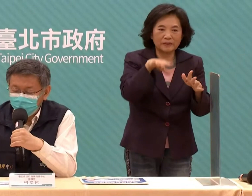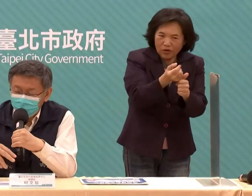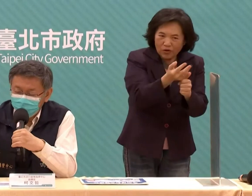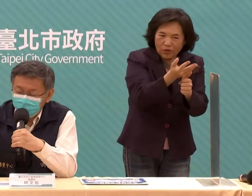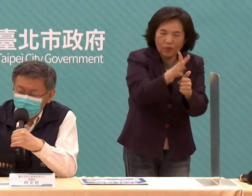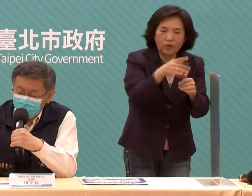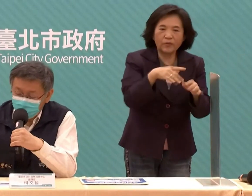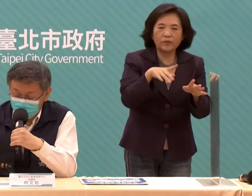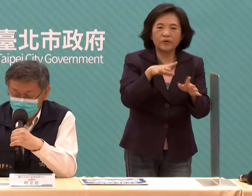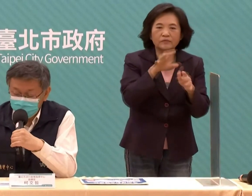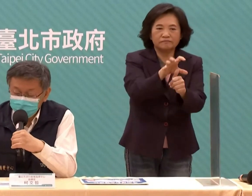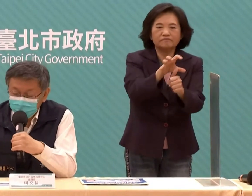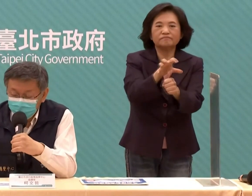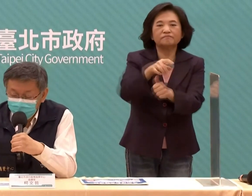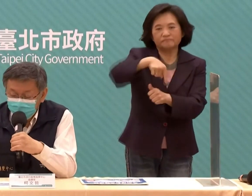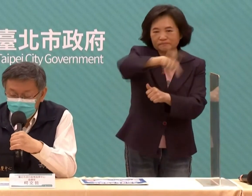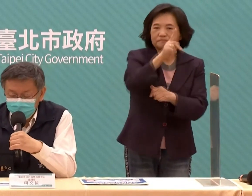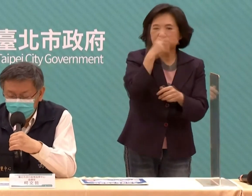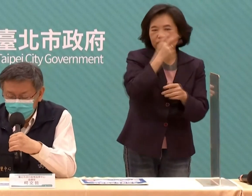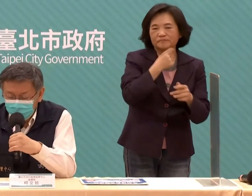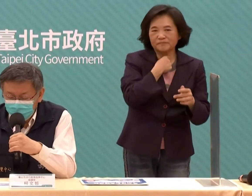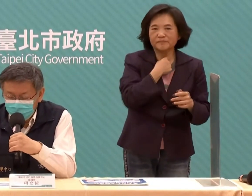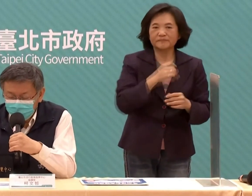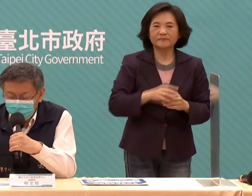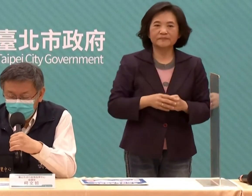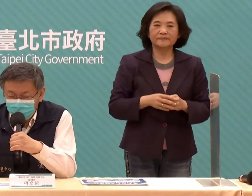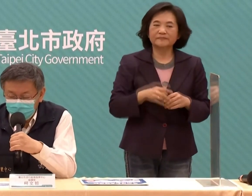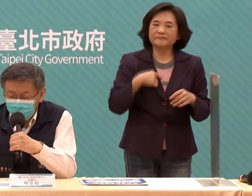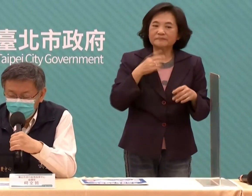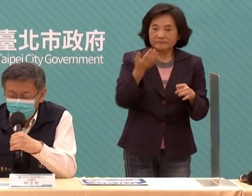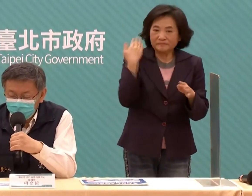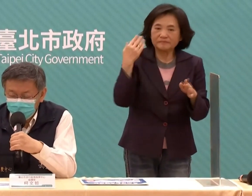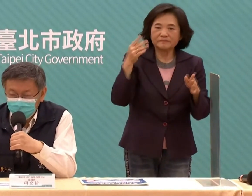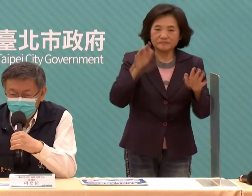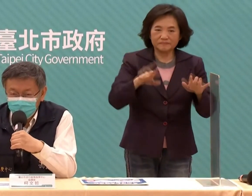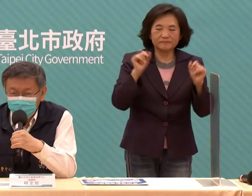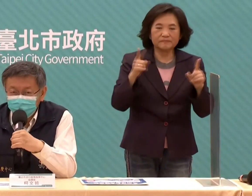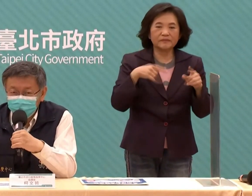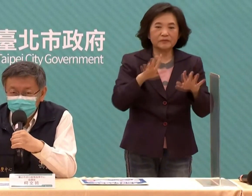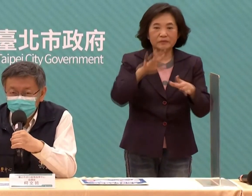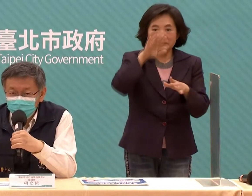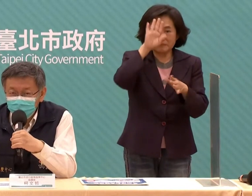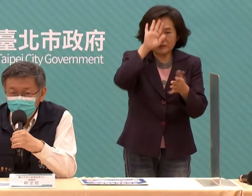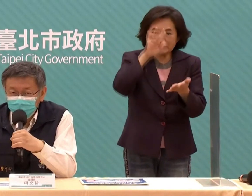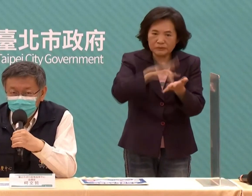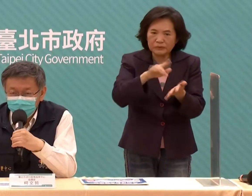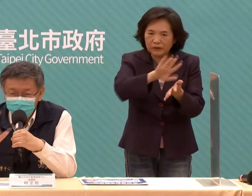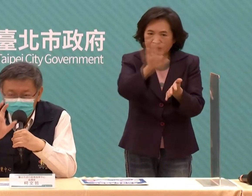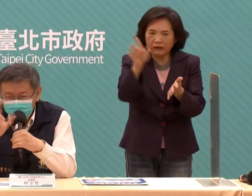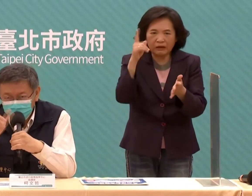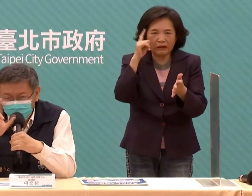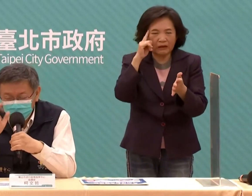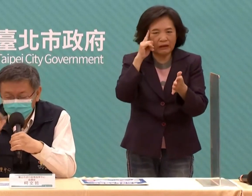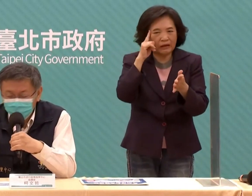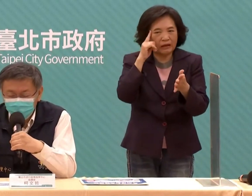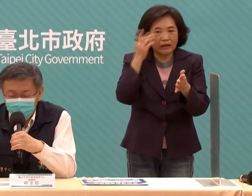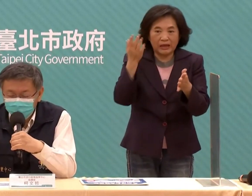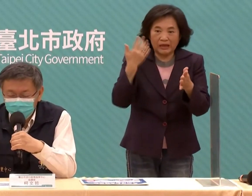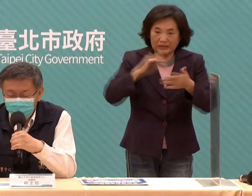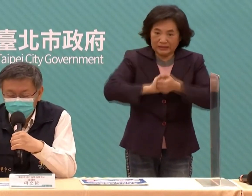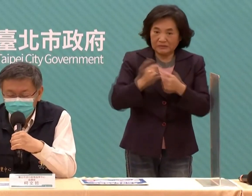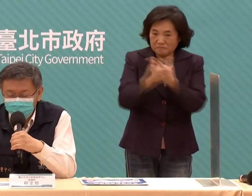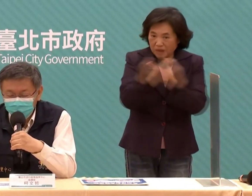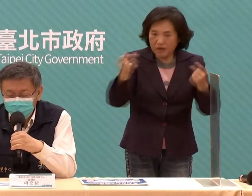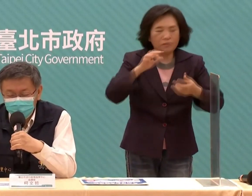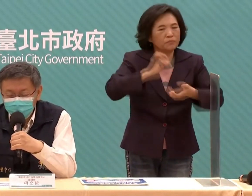较普遍那一区这样筛检的。那所以他是这样的啊，说兵无定型，你知道啊，这个是按照当时的状况